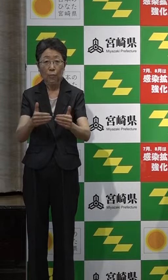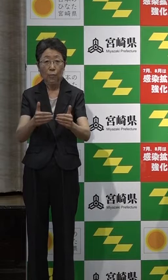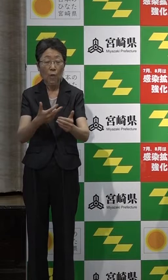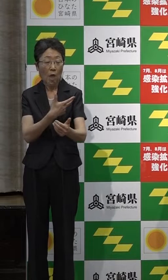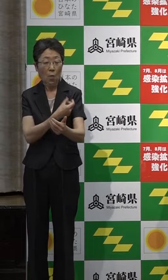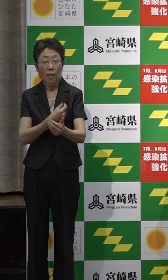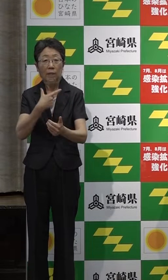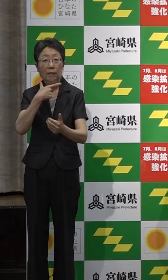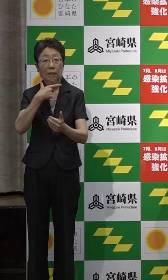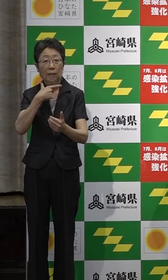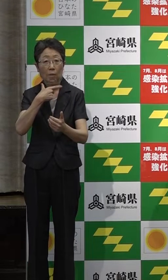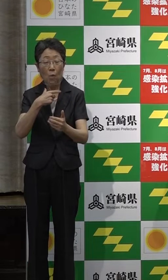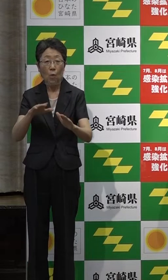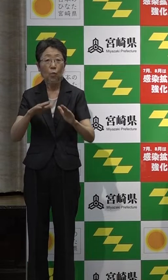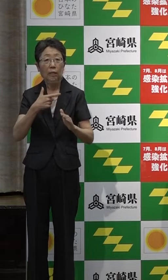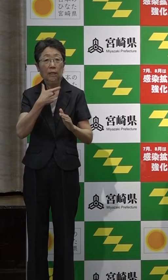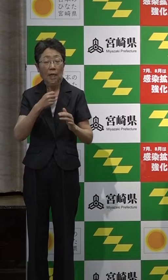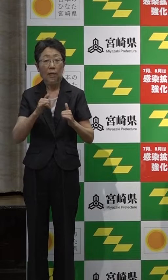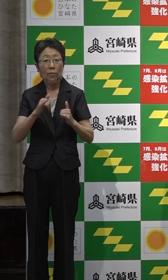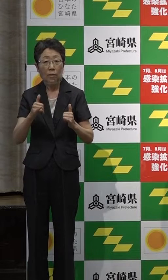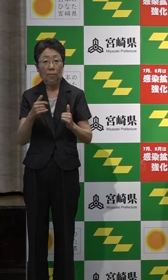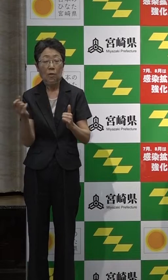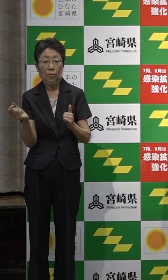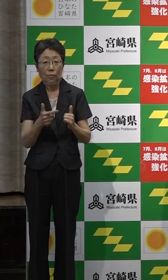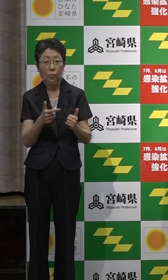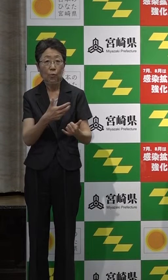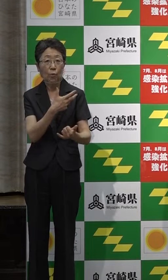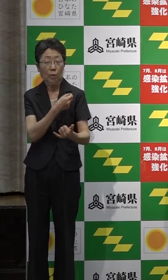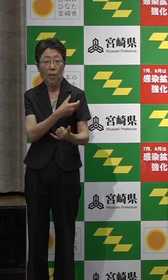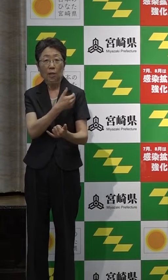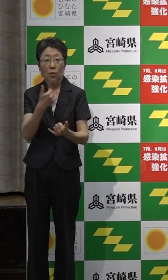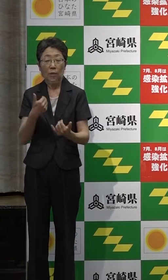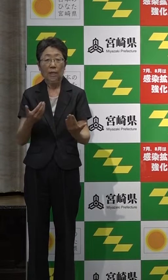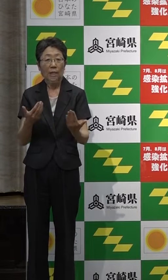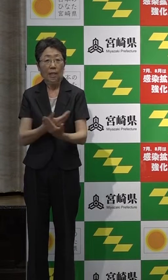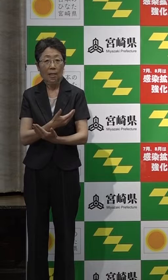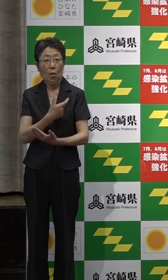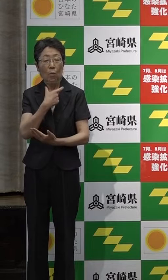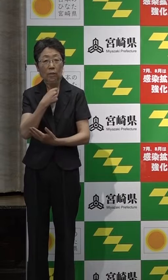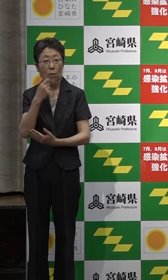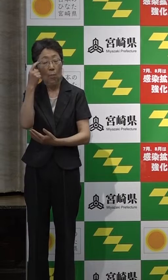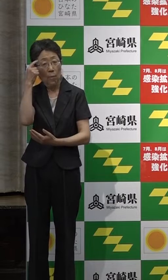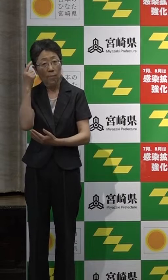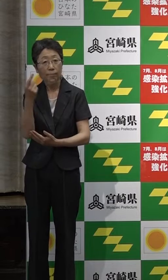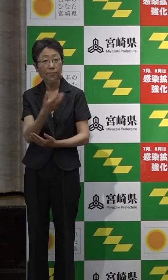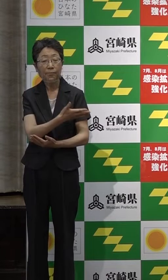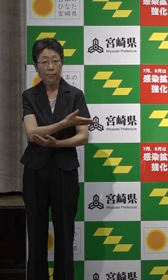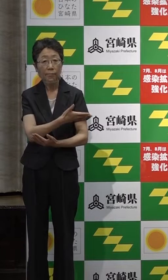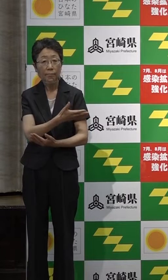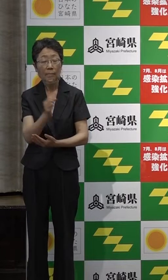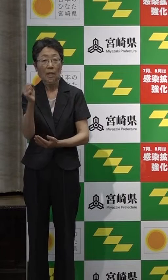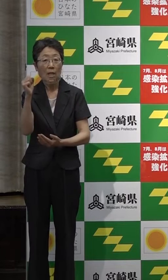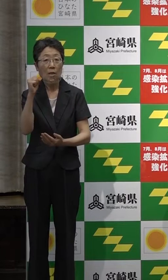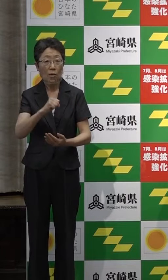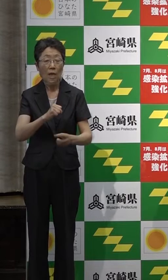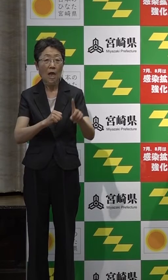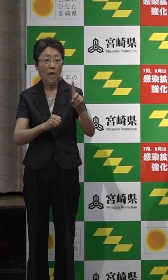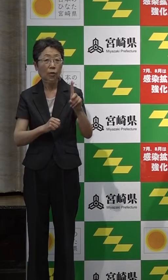種を進めていきたいと考えています。職域接種につきましても27件の申請に対してまだ承認が10件程